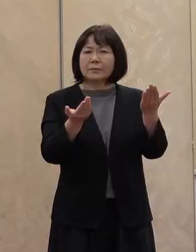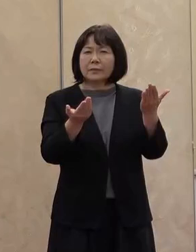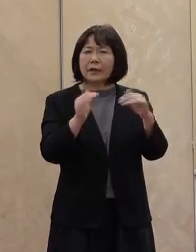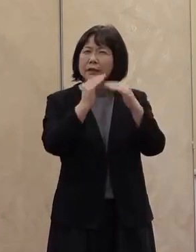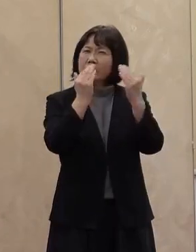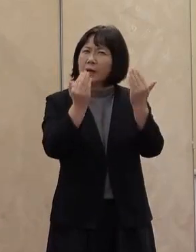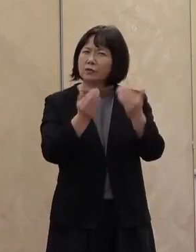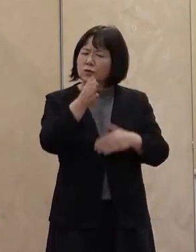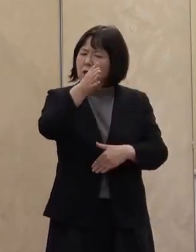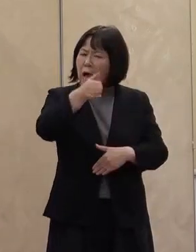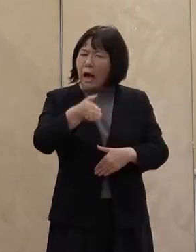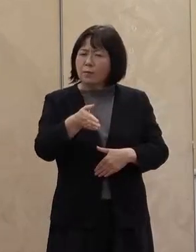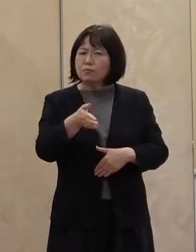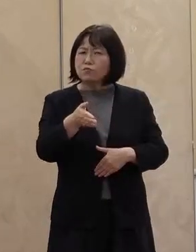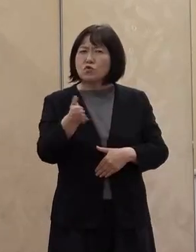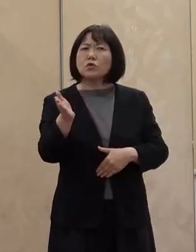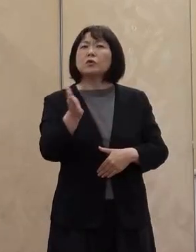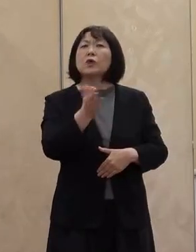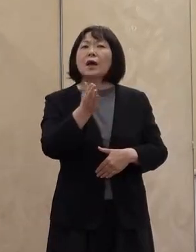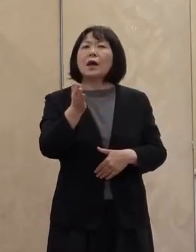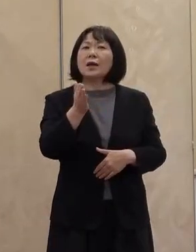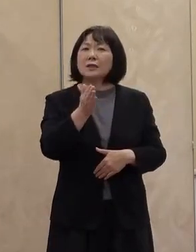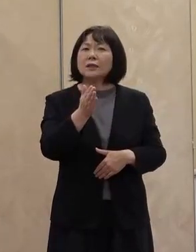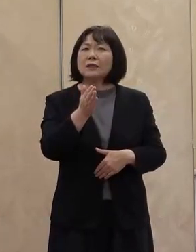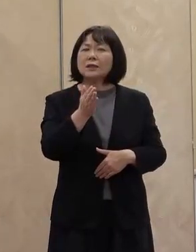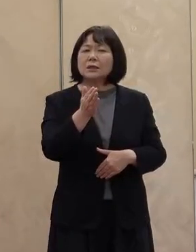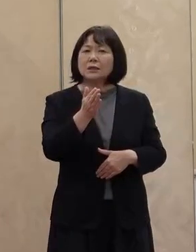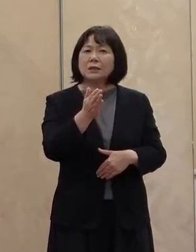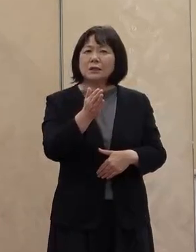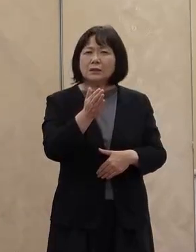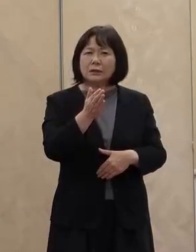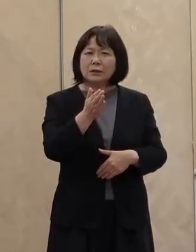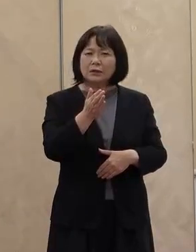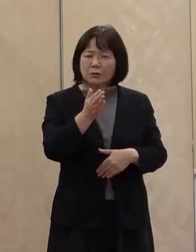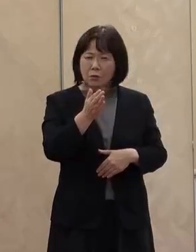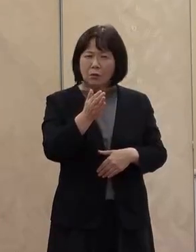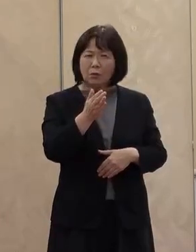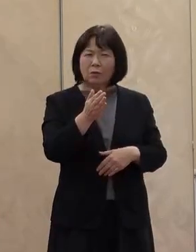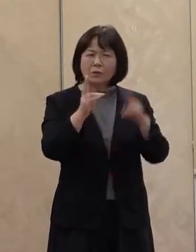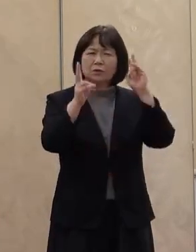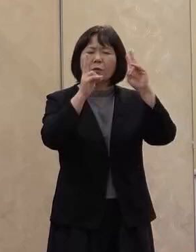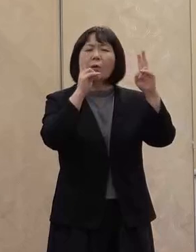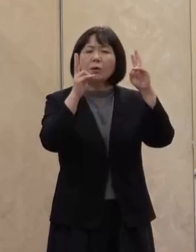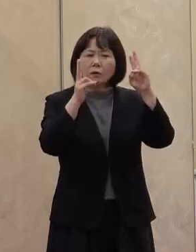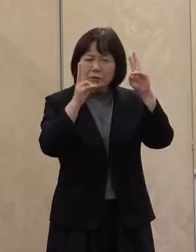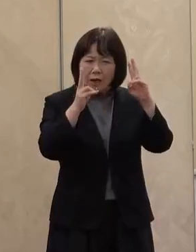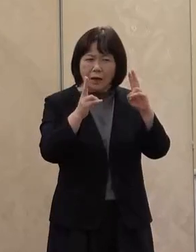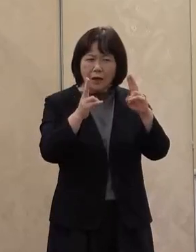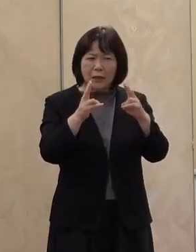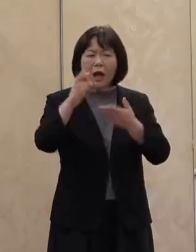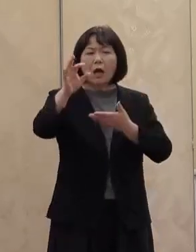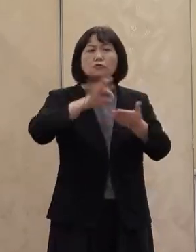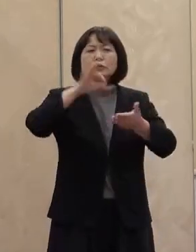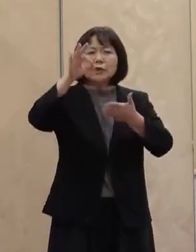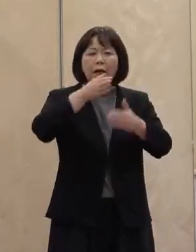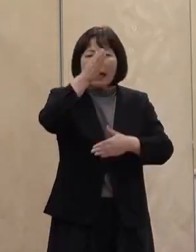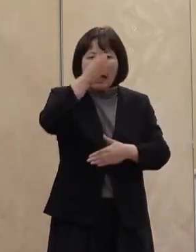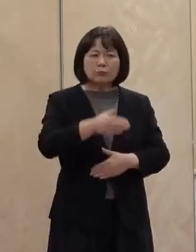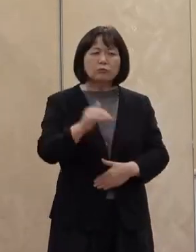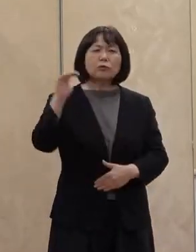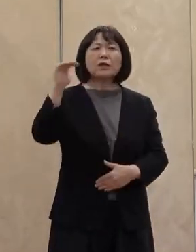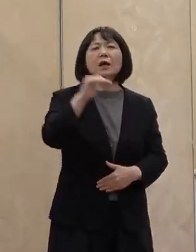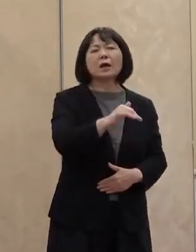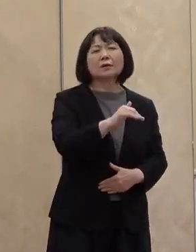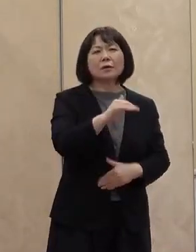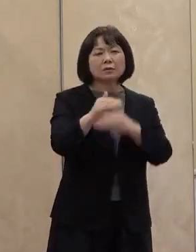約半分ぐらいの事業者が半分ぐらい売り上げが下がっている、売り上げが半額っていうような状況だというふうにも